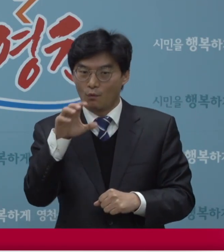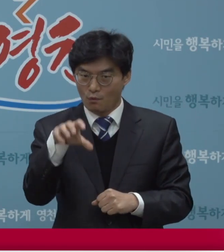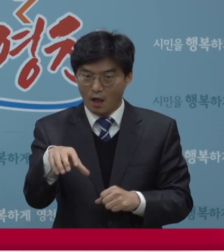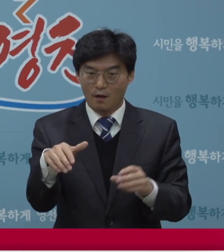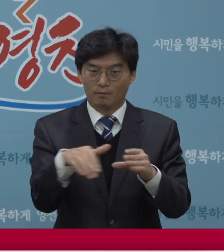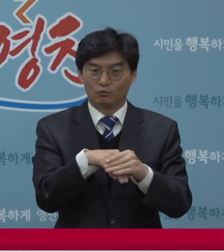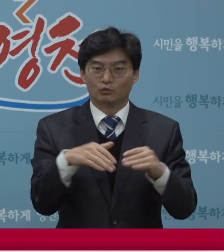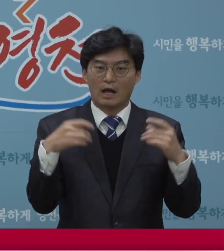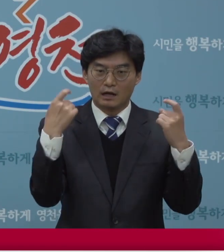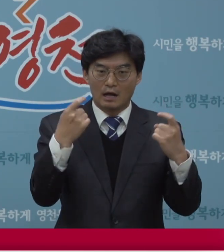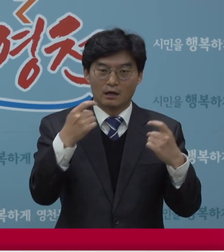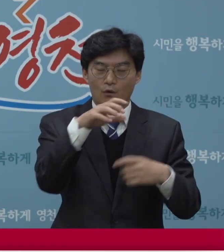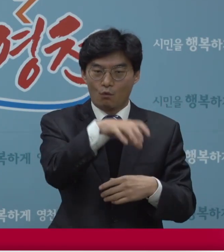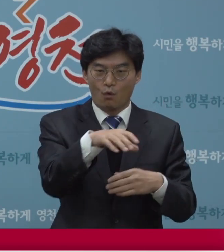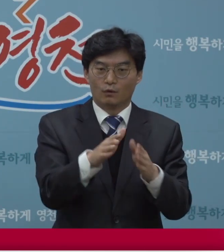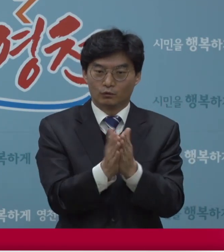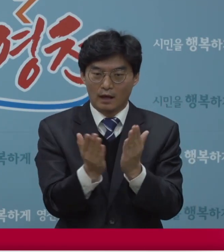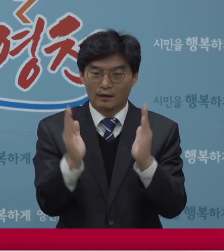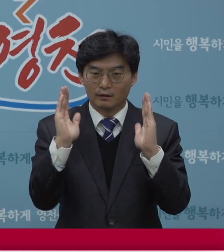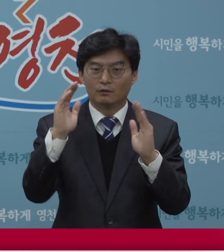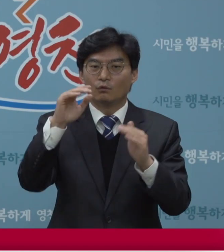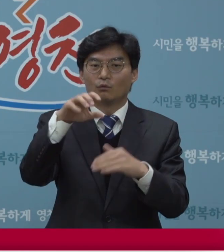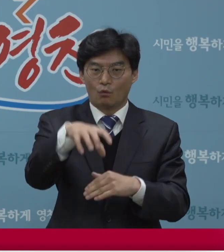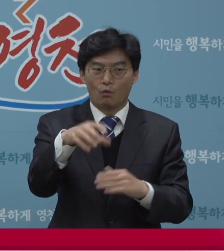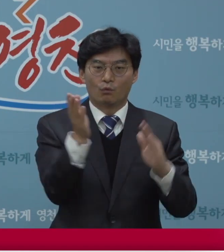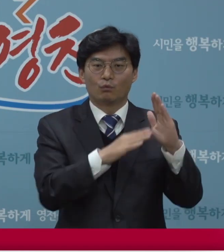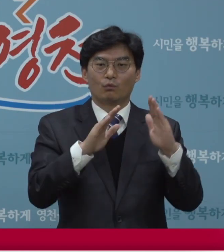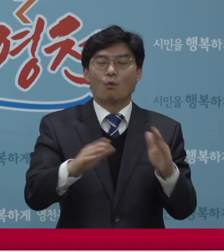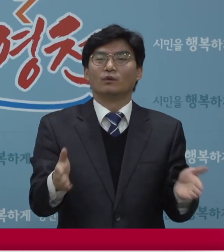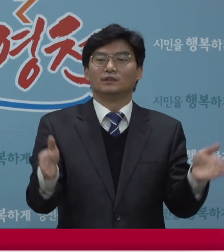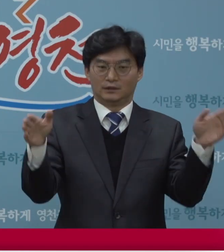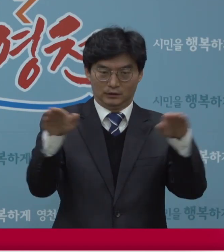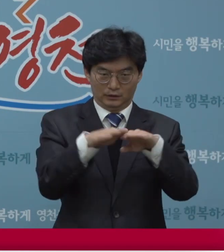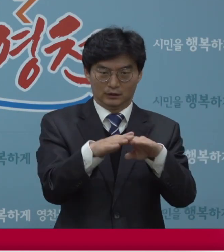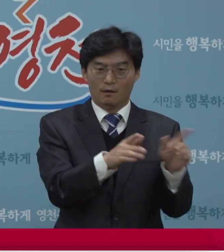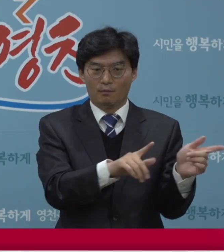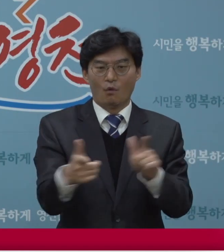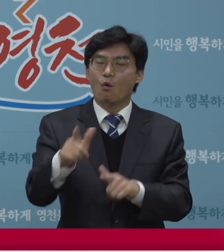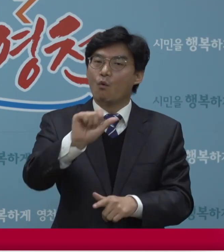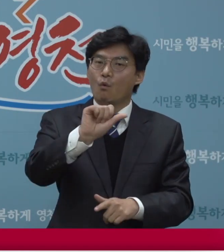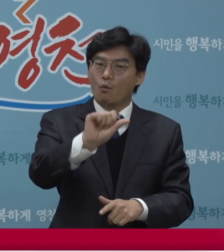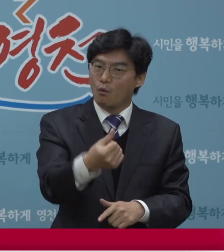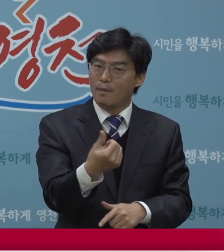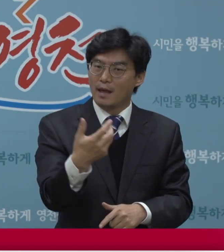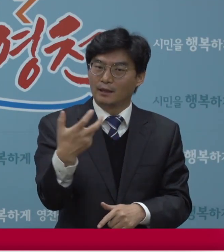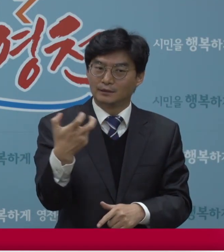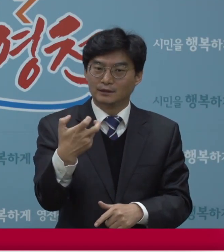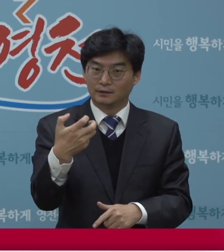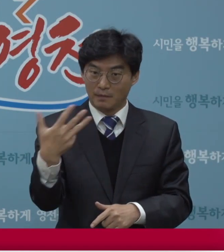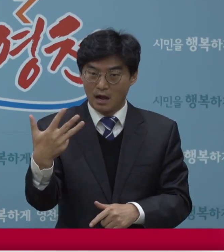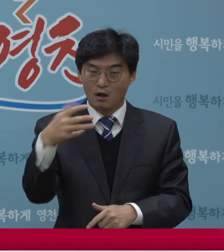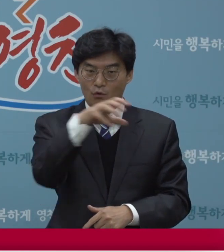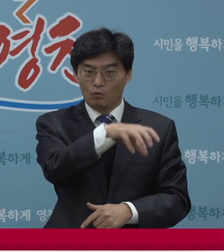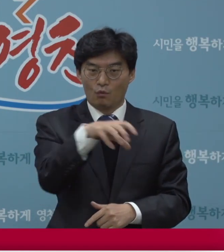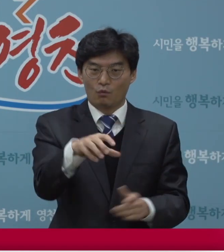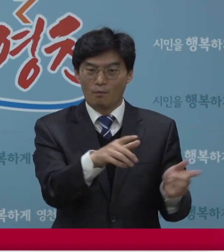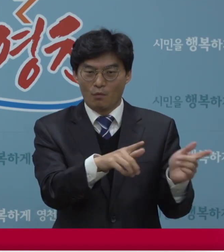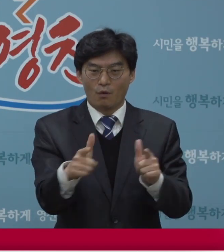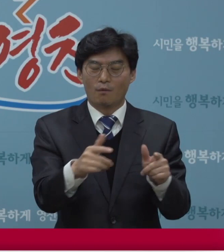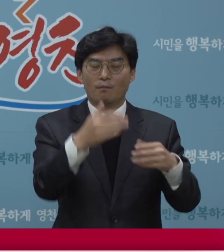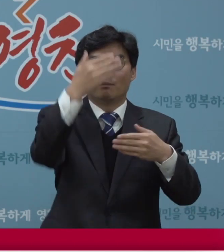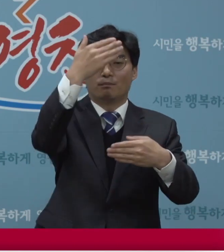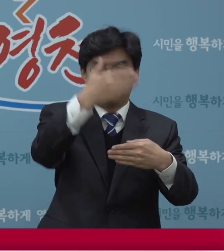문화관광시설, 도서관 등 공공시설 578개소를 연말까지 전면